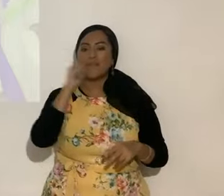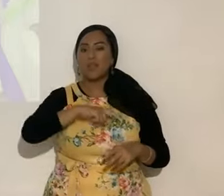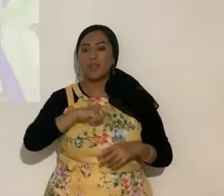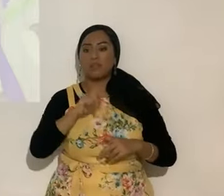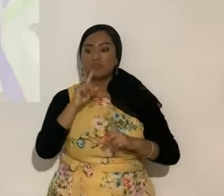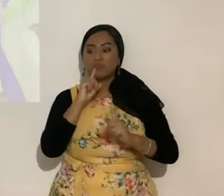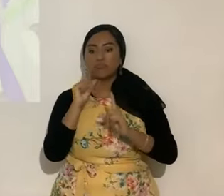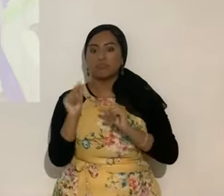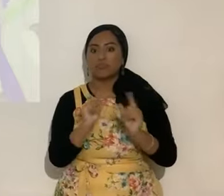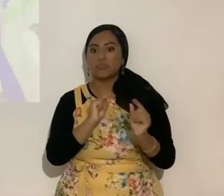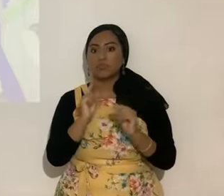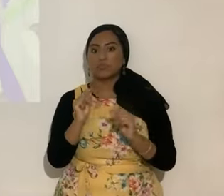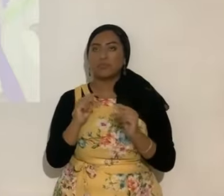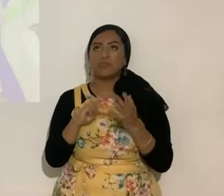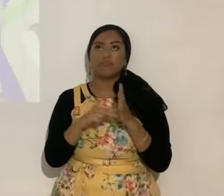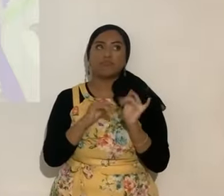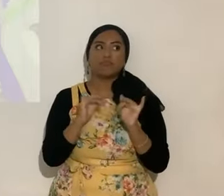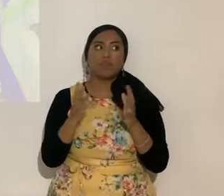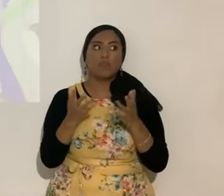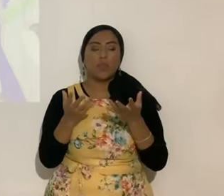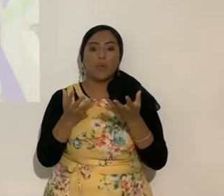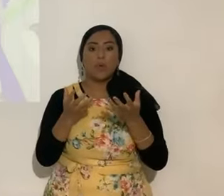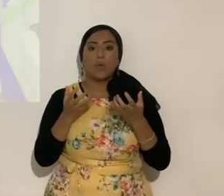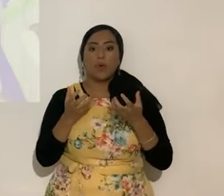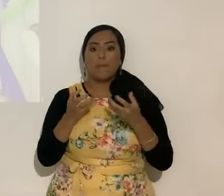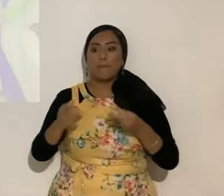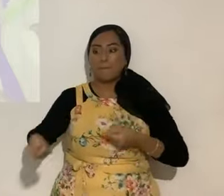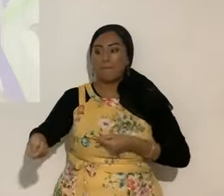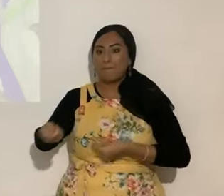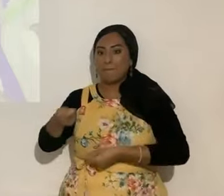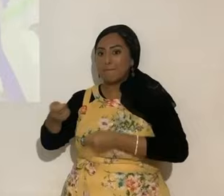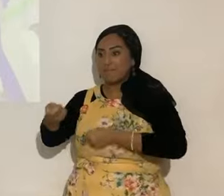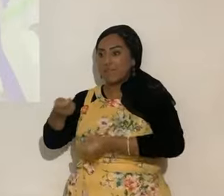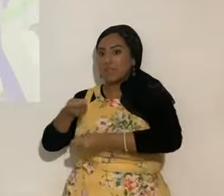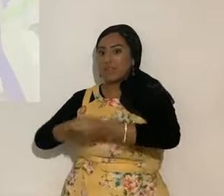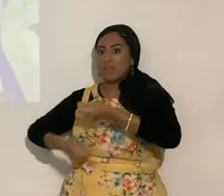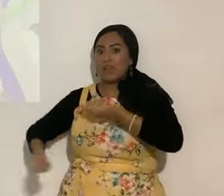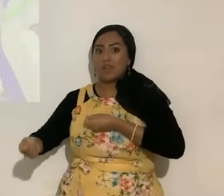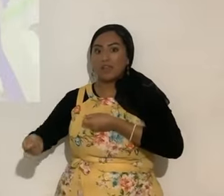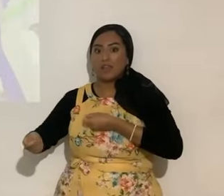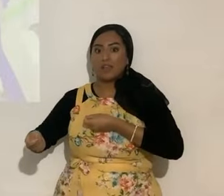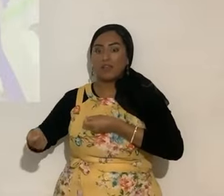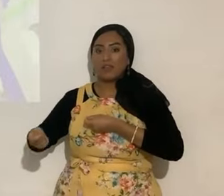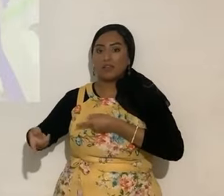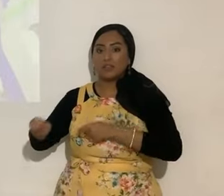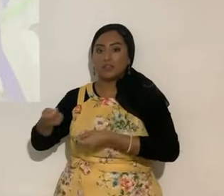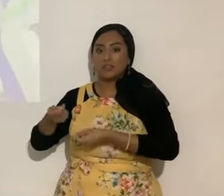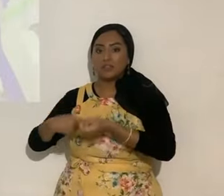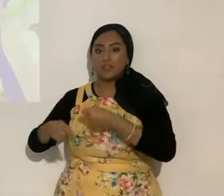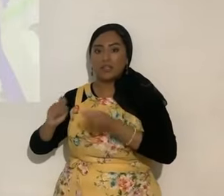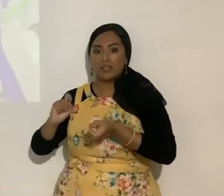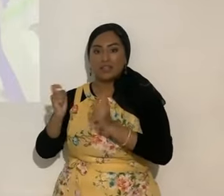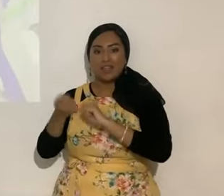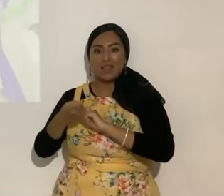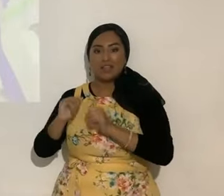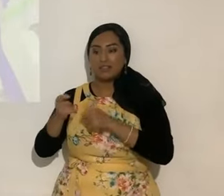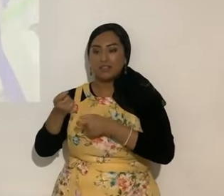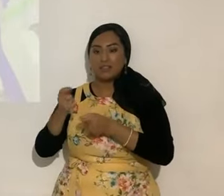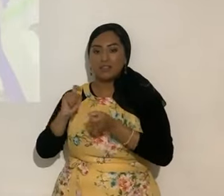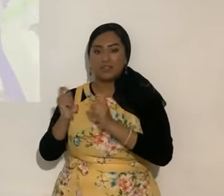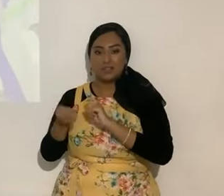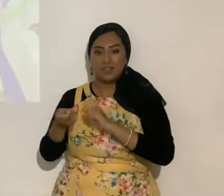chantaje? Querer hacer un cambalache, un cambio de. No sé si la palabra cambalache se me entendió, pero un cambio